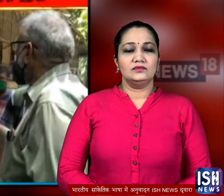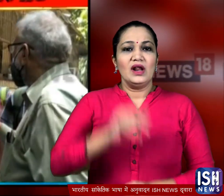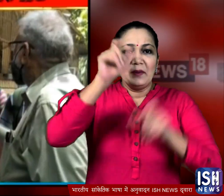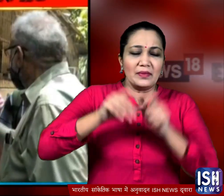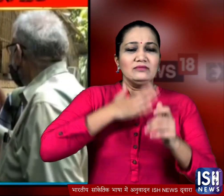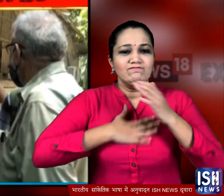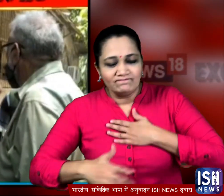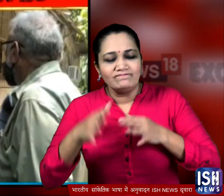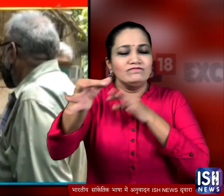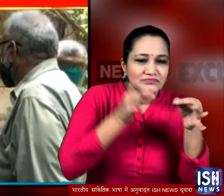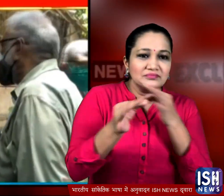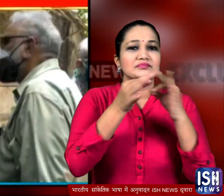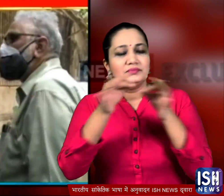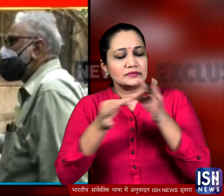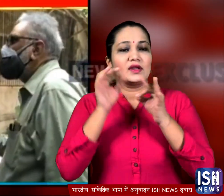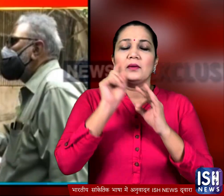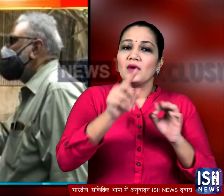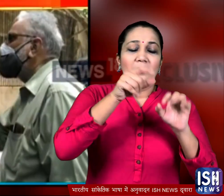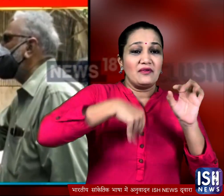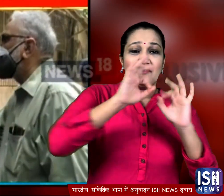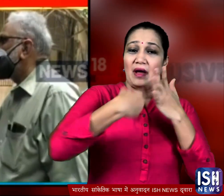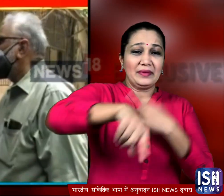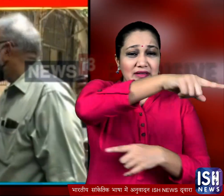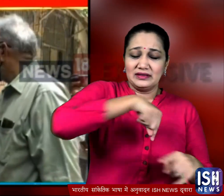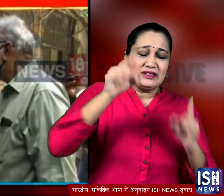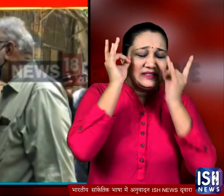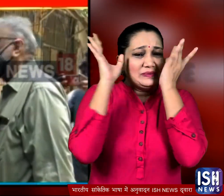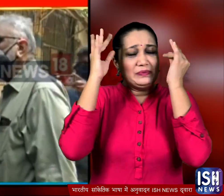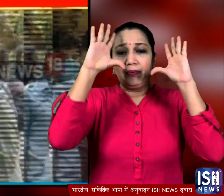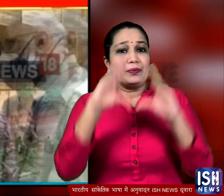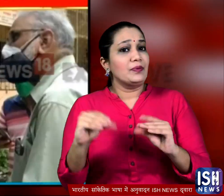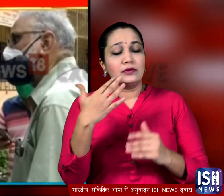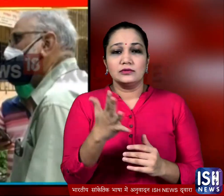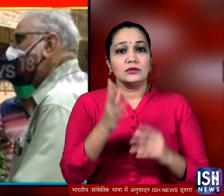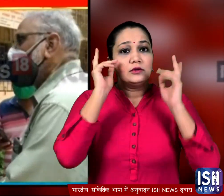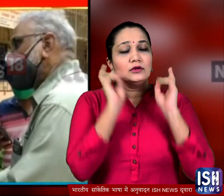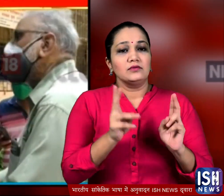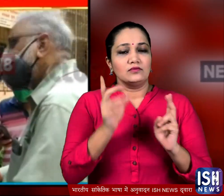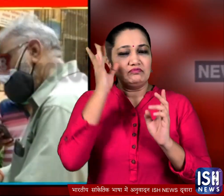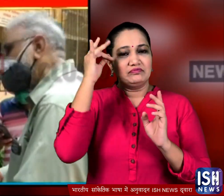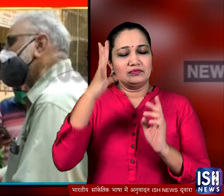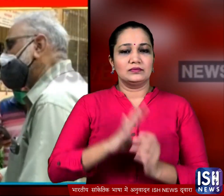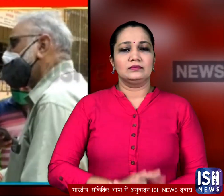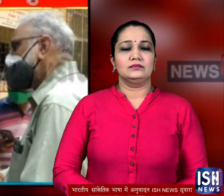लोगों को शांत कराने की कोशिश होती रही, लेकिन मरने वालों के परिवार वालों का गुस्सा कम नहीं हुआ।